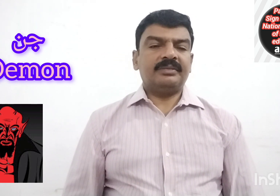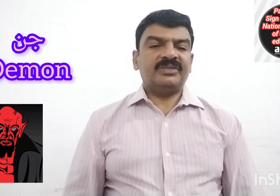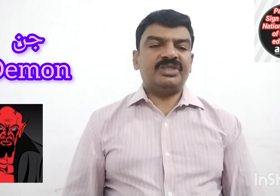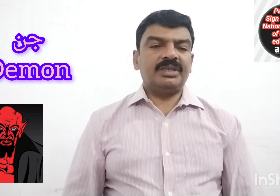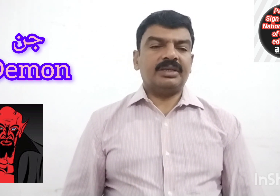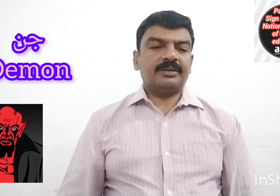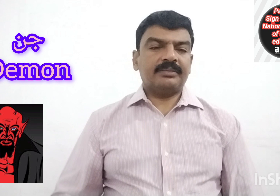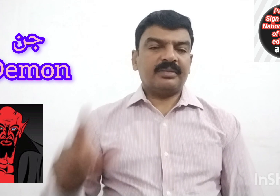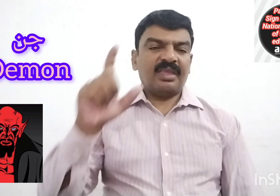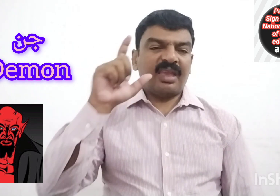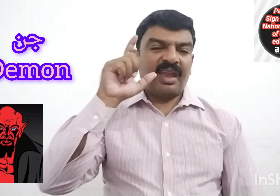जिन,